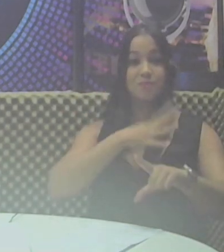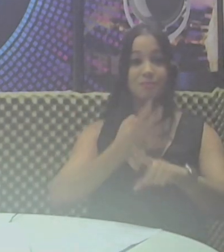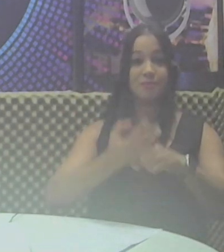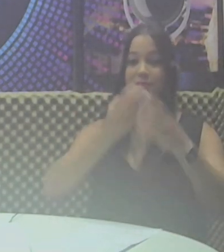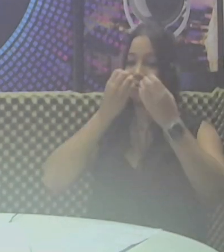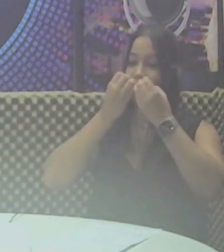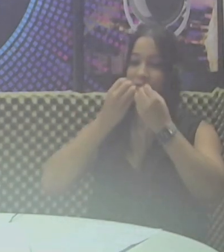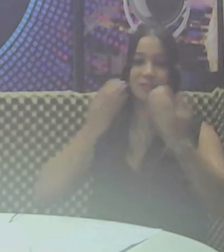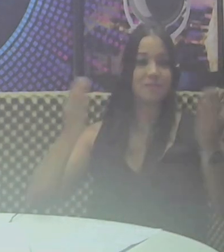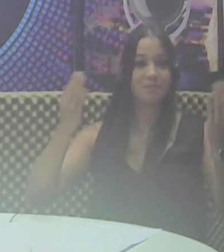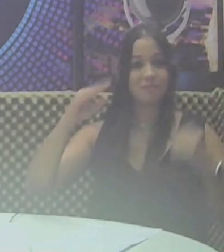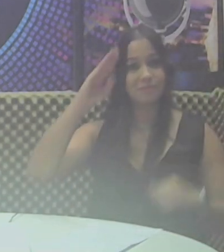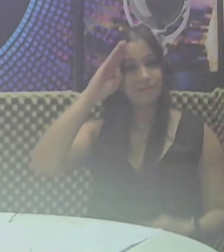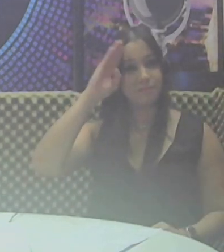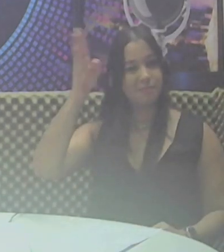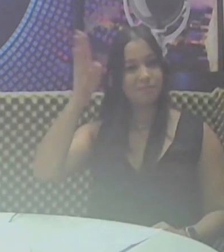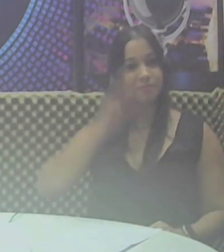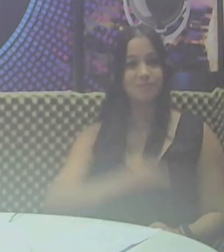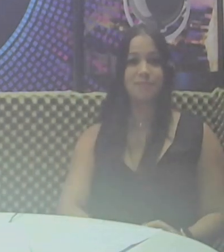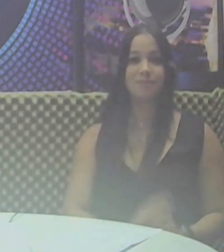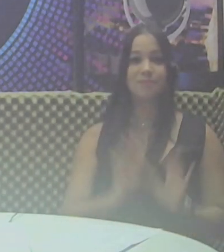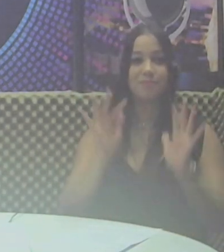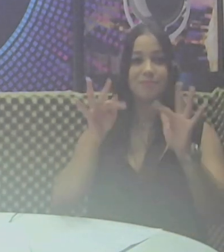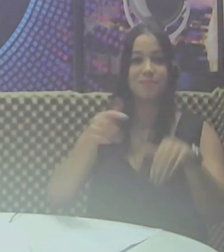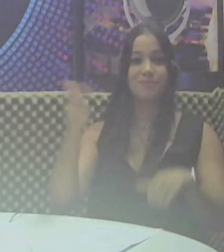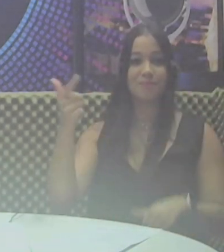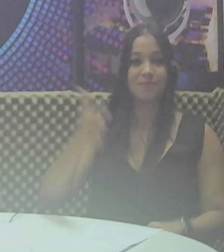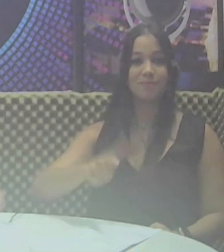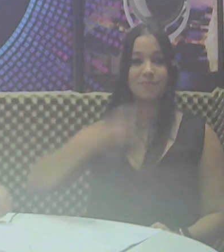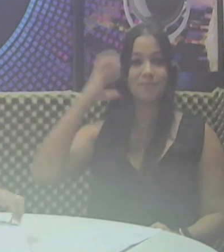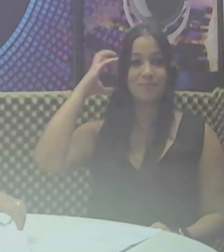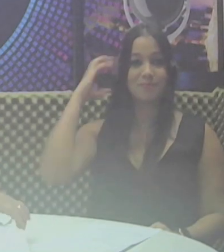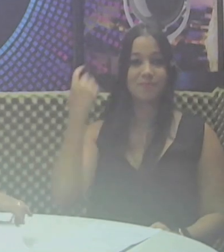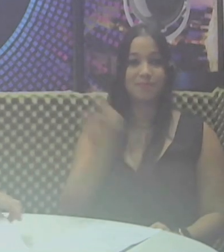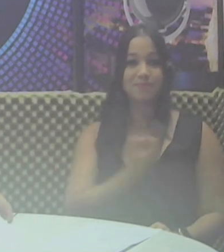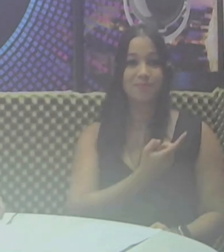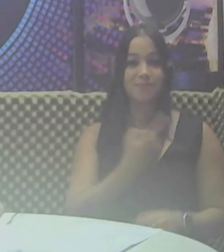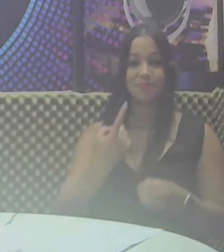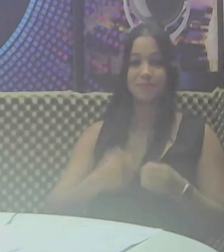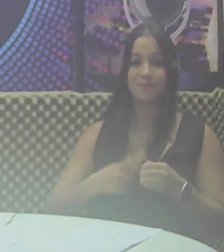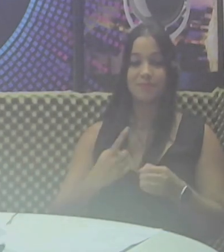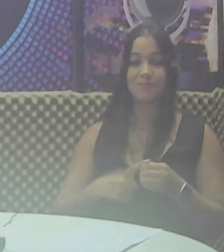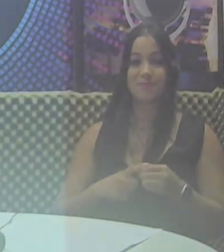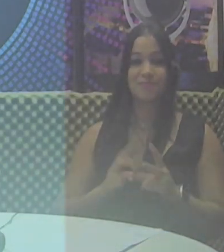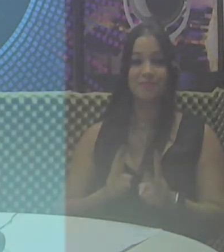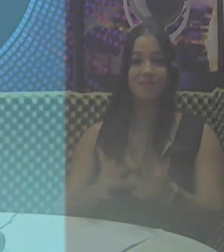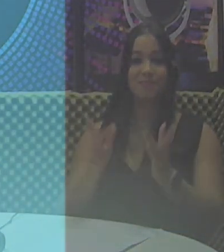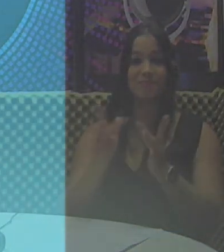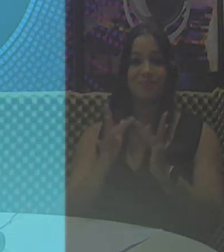bem. Fica por aqui mais uma edição do programa da Rádio Nossa Cidade.